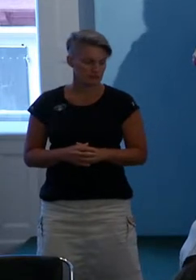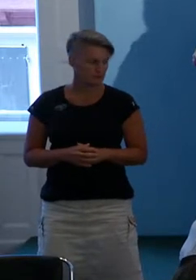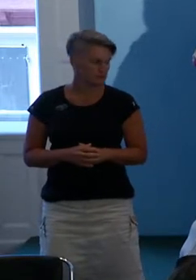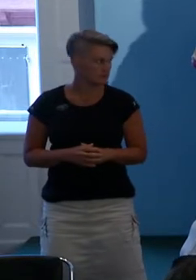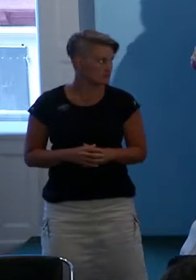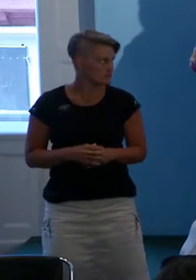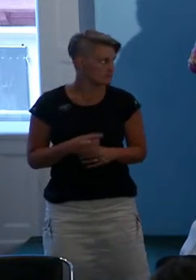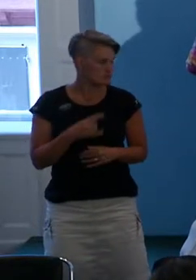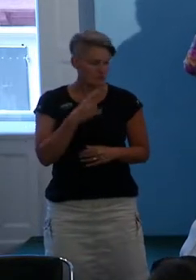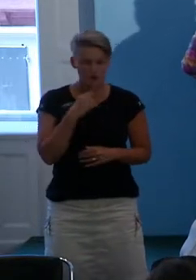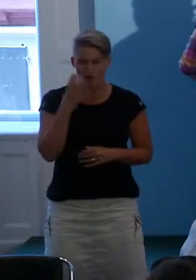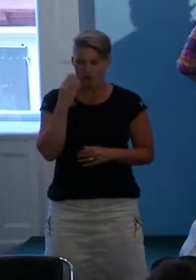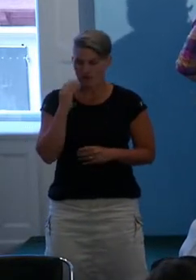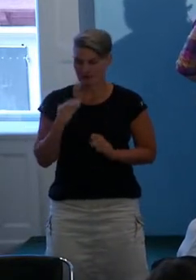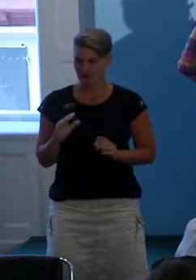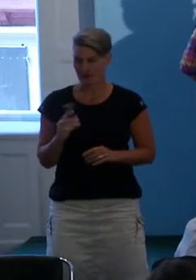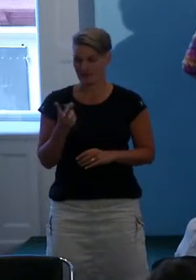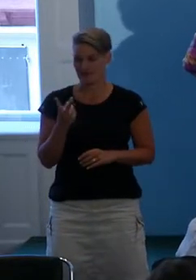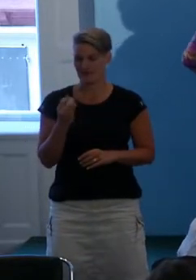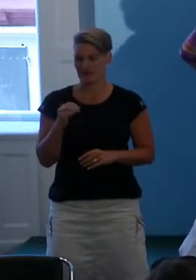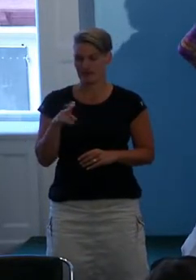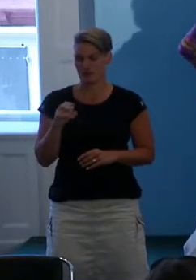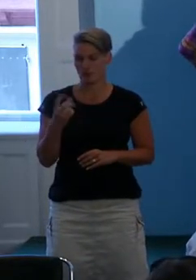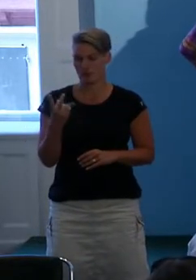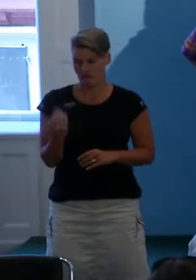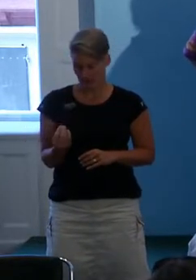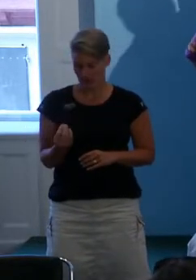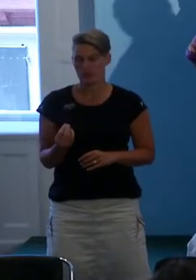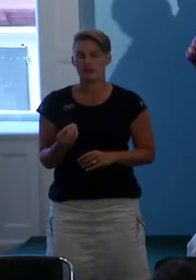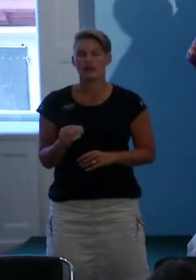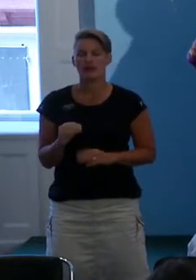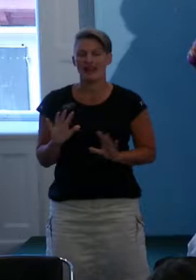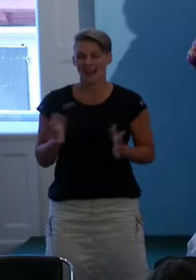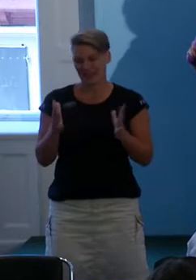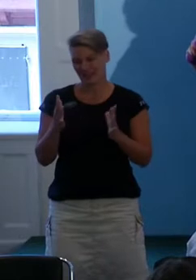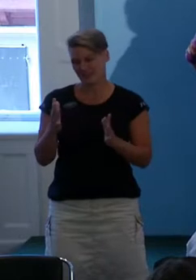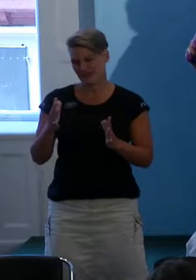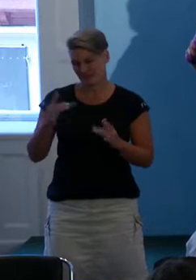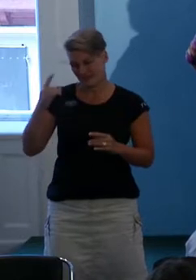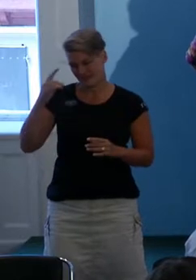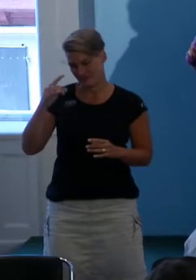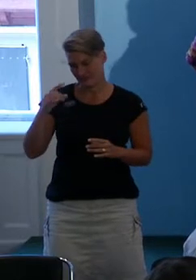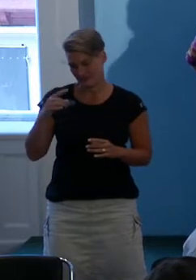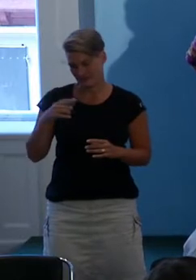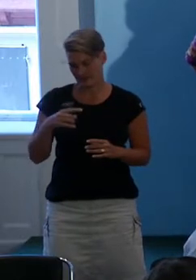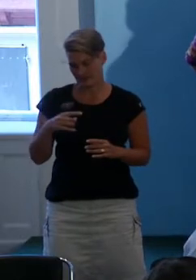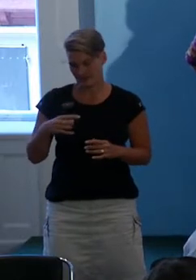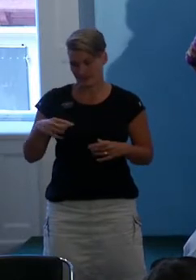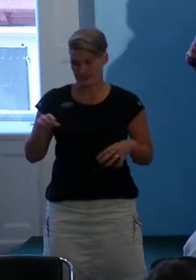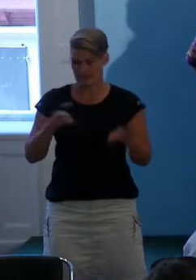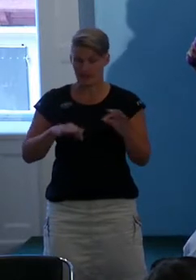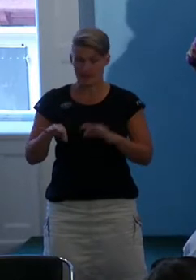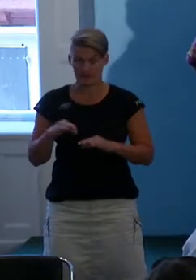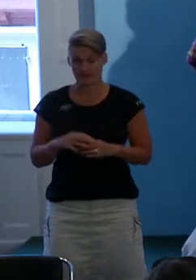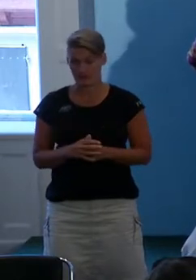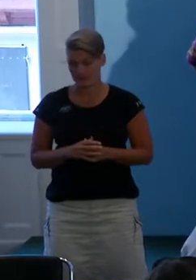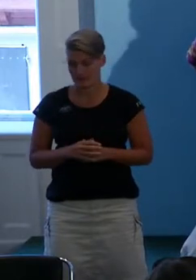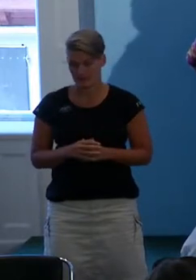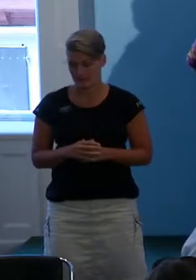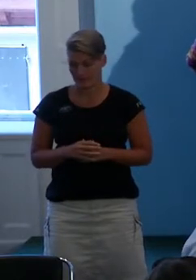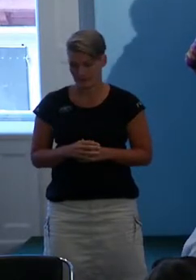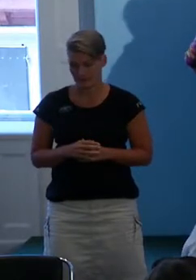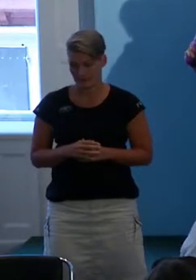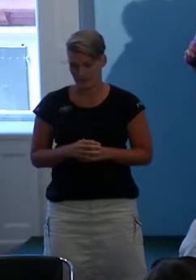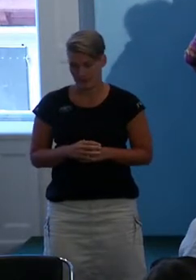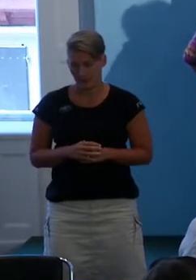Du var inne på det med life science. Vi har ju ett system i Sverige där vi vill uppmuntra life science-tillväxten. Och hur ser vi till, när vi är med till er, att vi inte